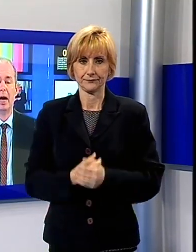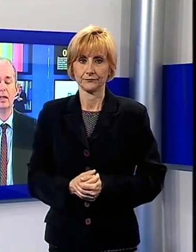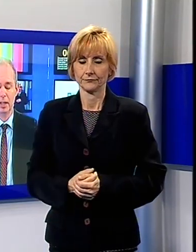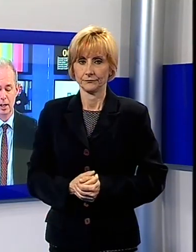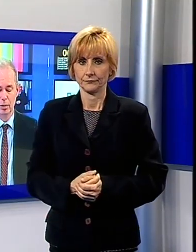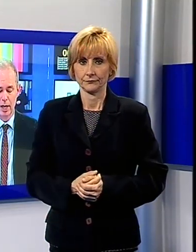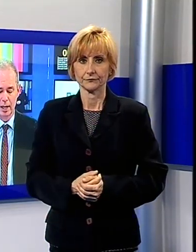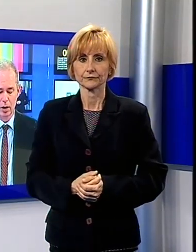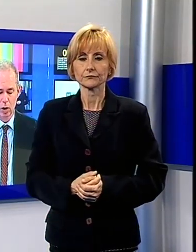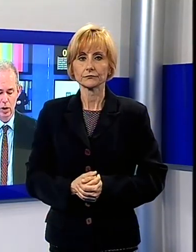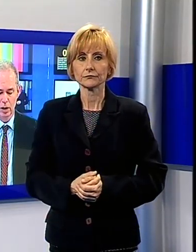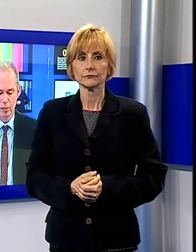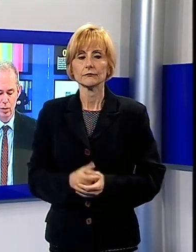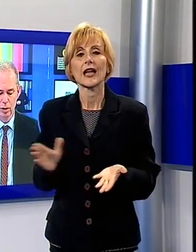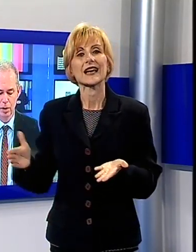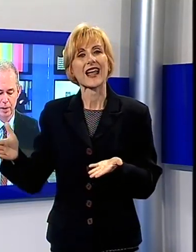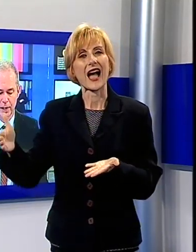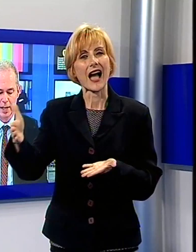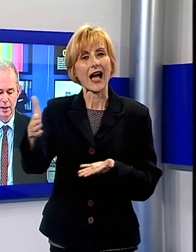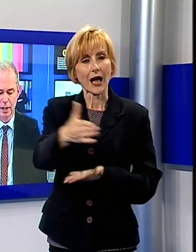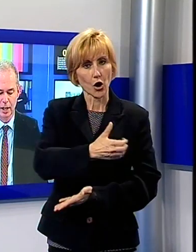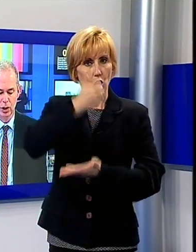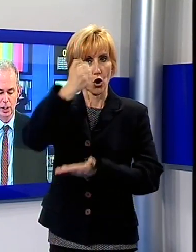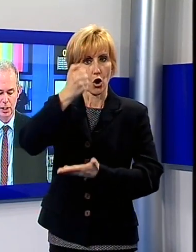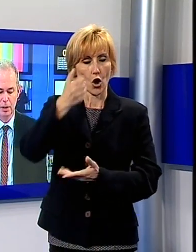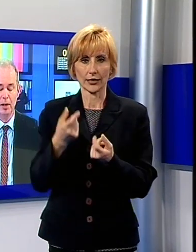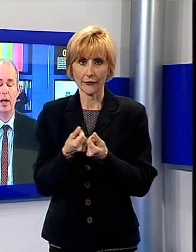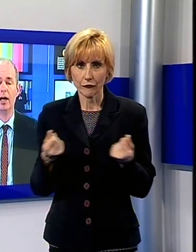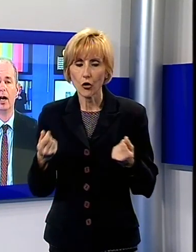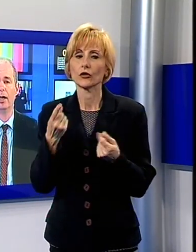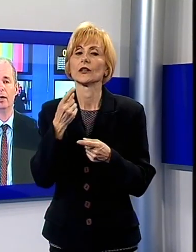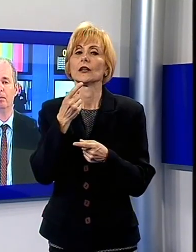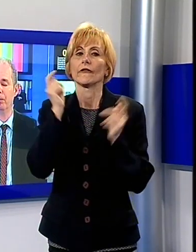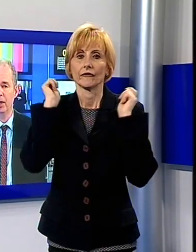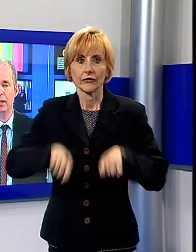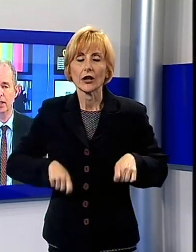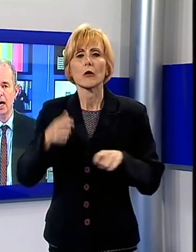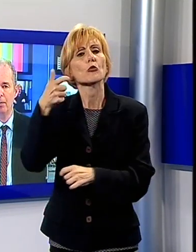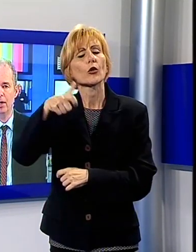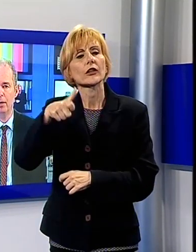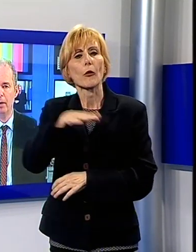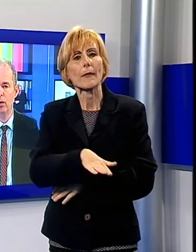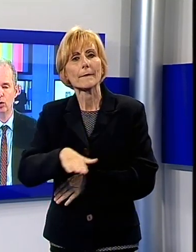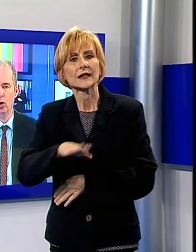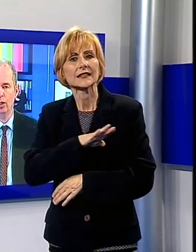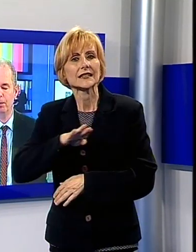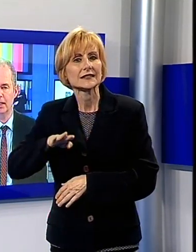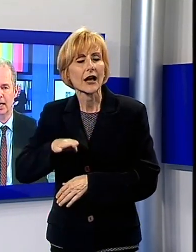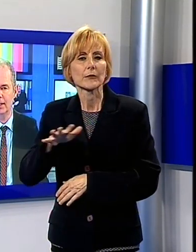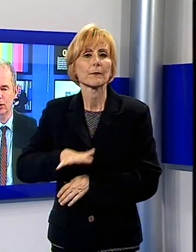Parte una raccolta fondi per rendere accessibile ai bambini disabili il parco giochi di Piazzale San